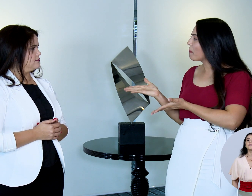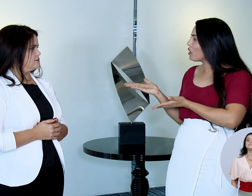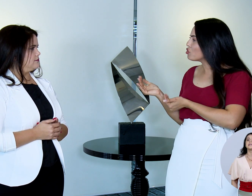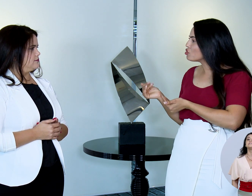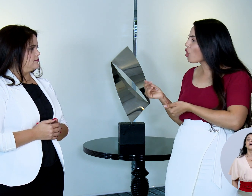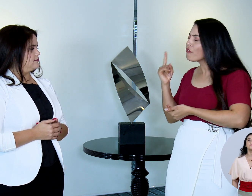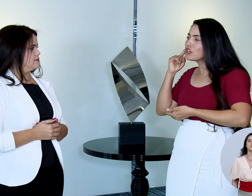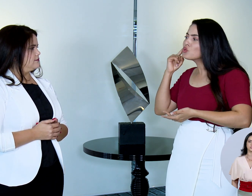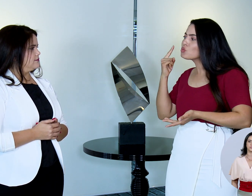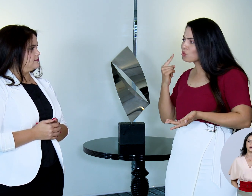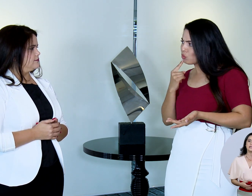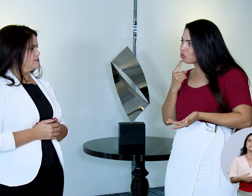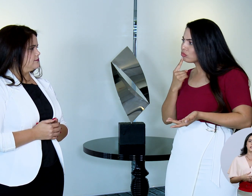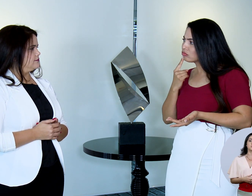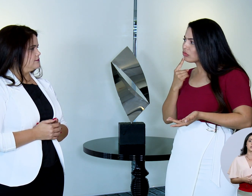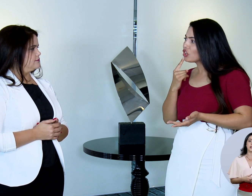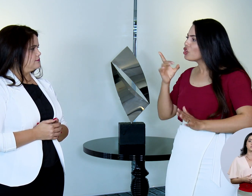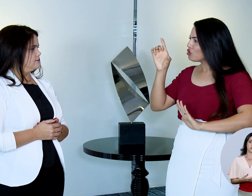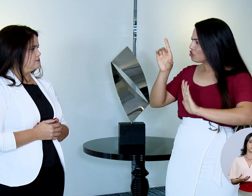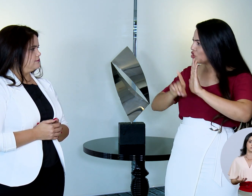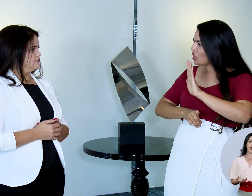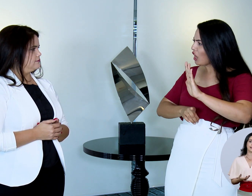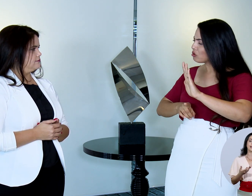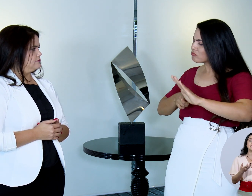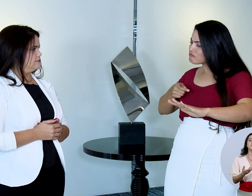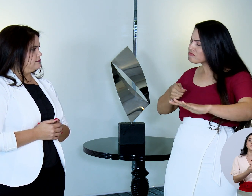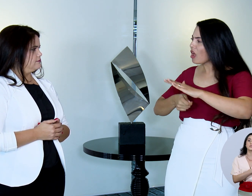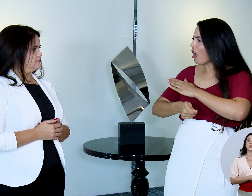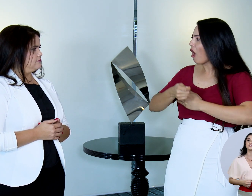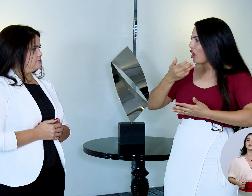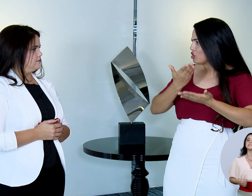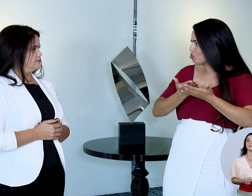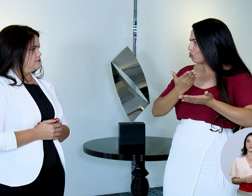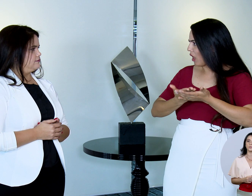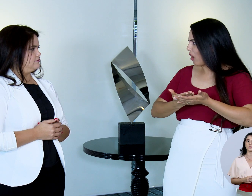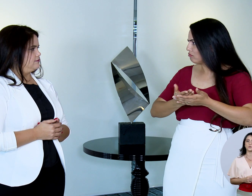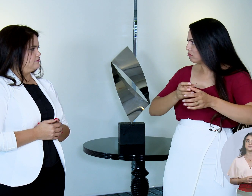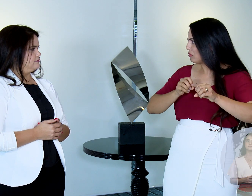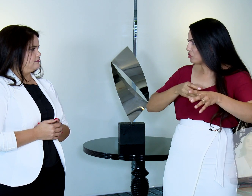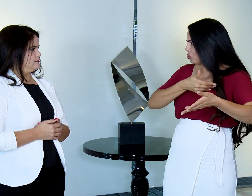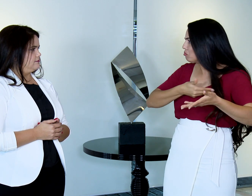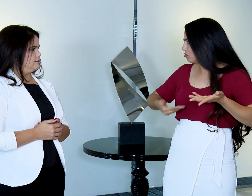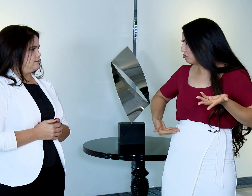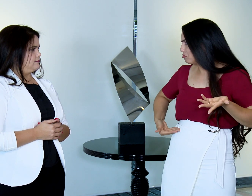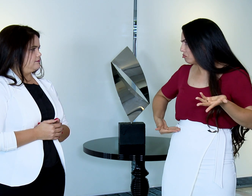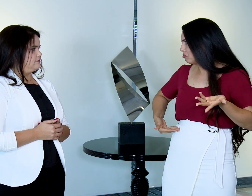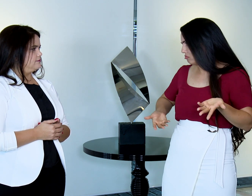adolescentes com deficiência auditiva têm o direito de estudarem em instituições de ensino público?